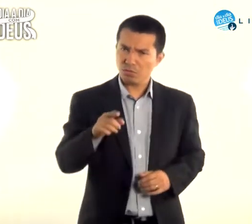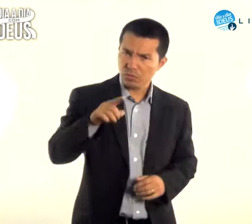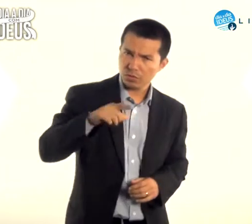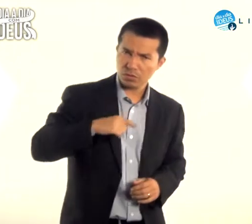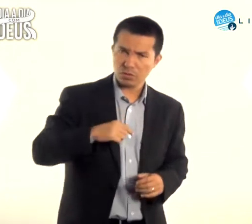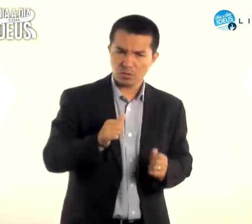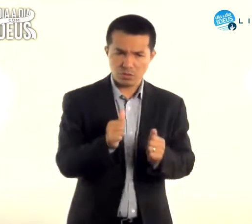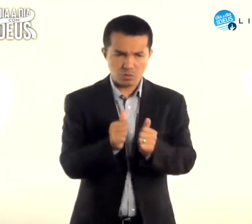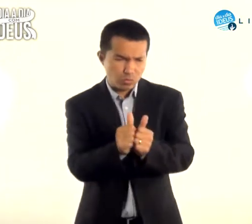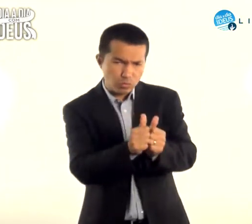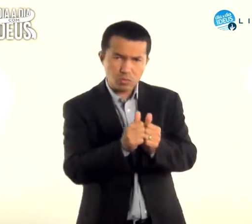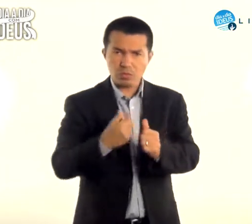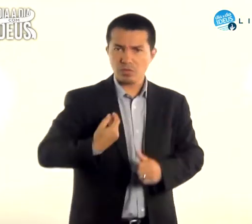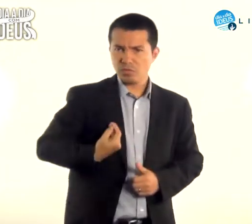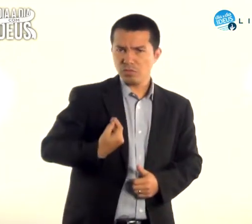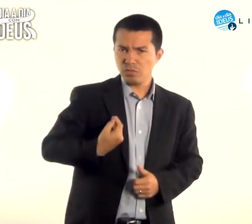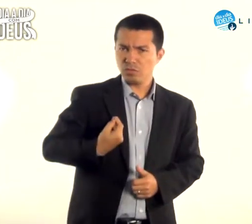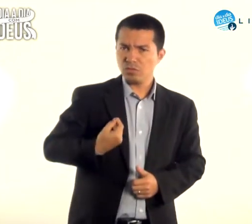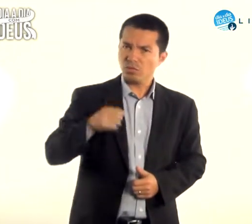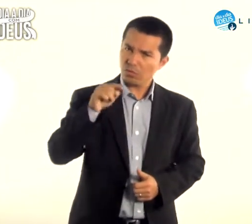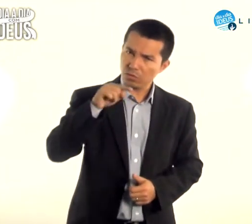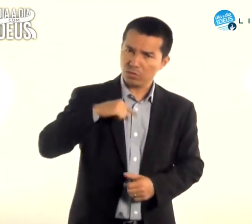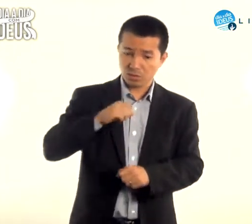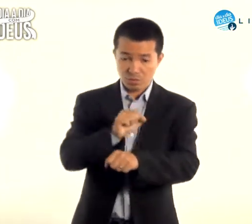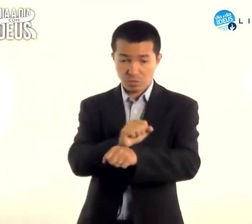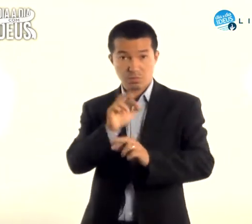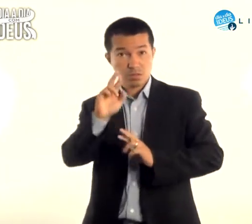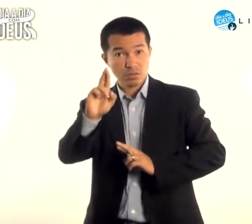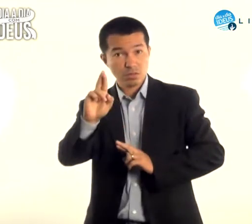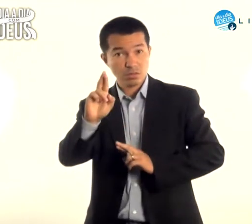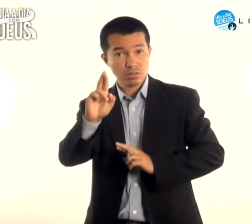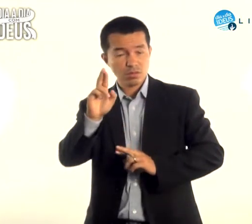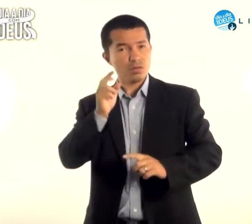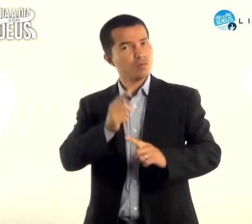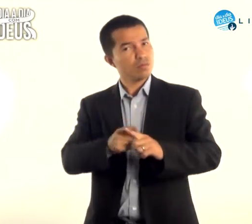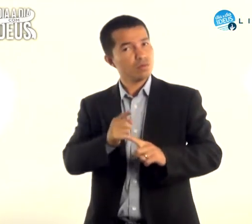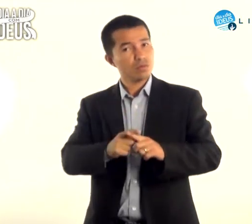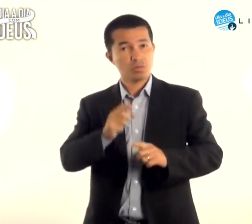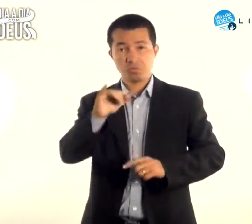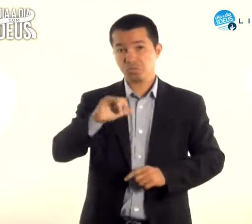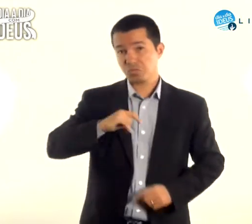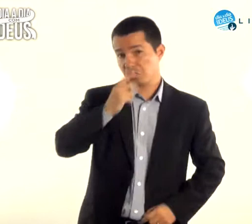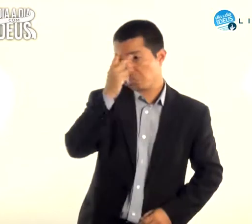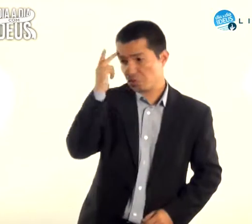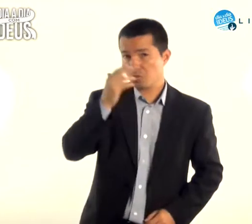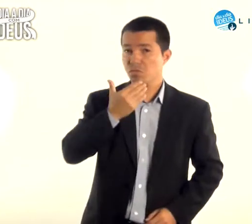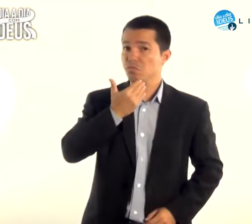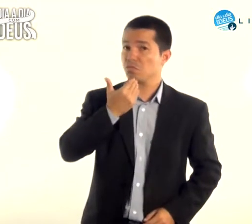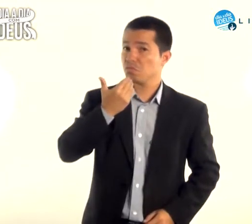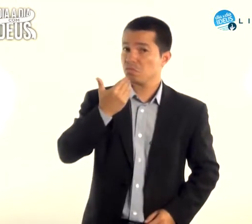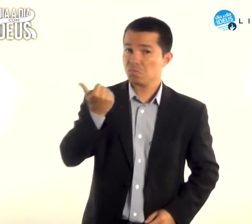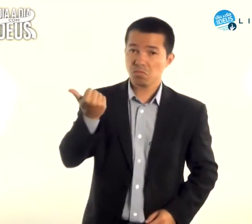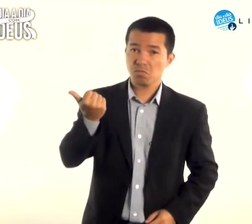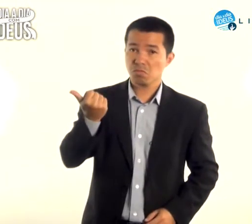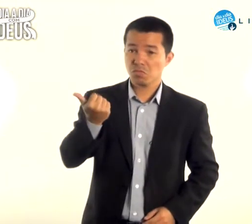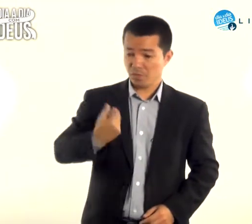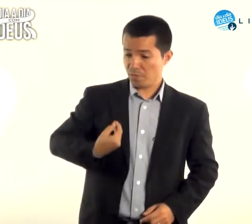está na companhia dos vivos tem esperança, pois é melhor o cão vivo do que o leão morto. Os vivos sabem que vão morrer, mas